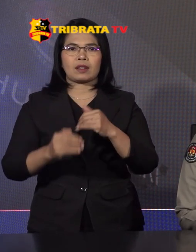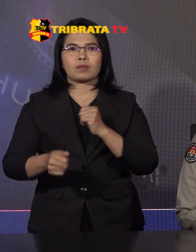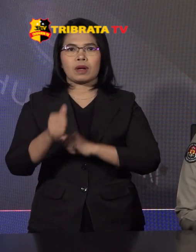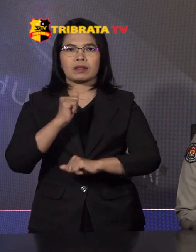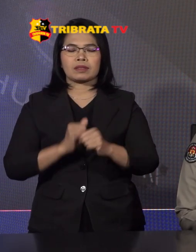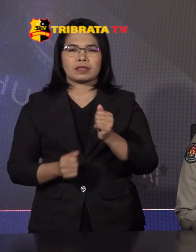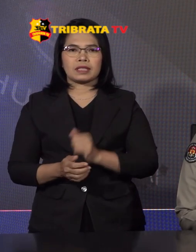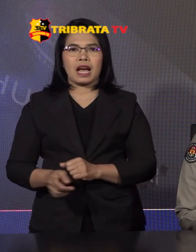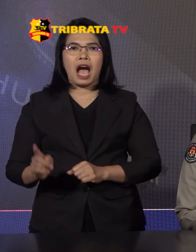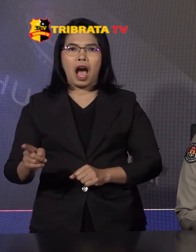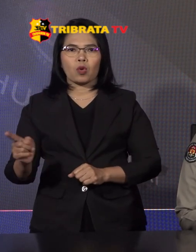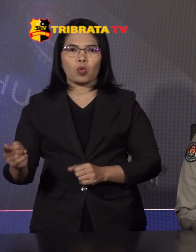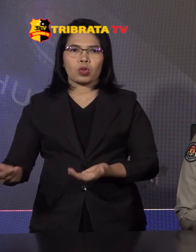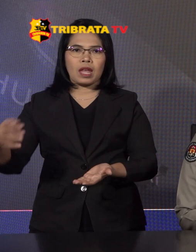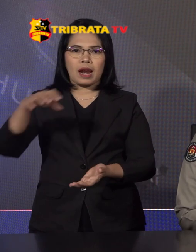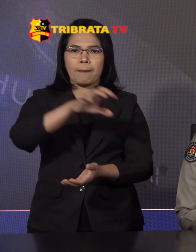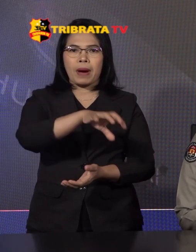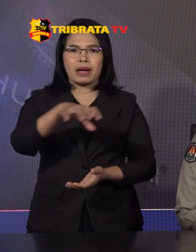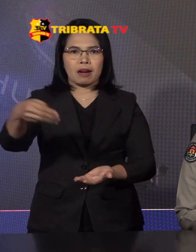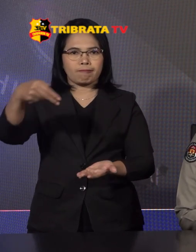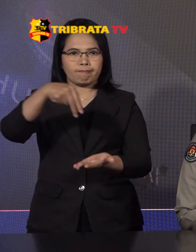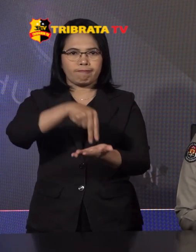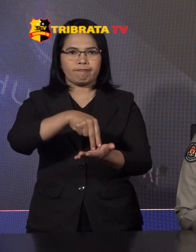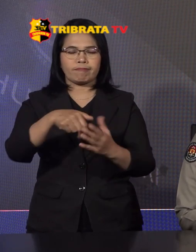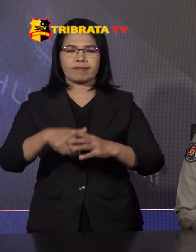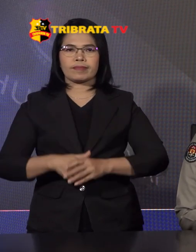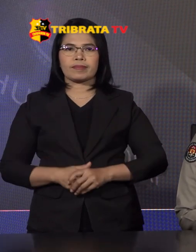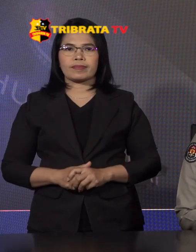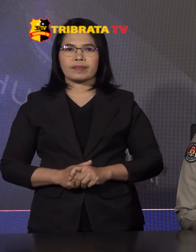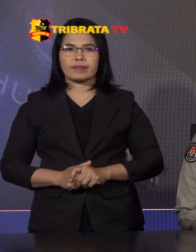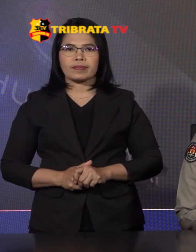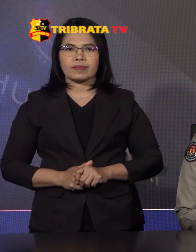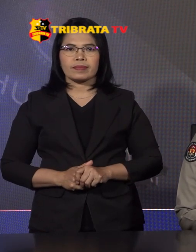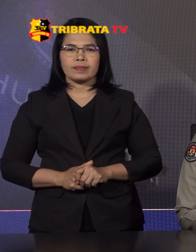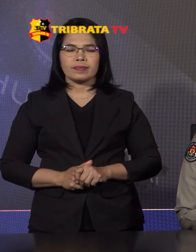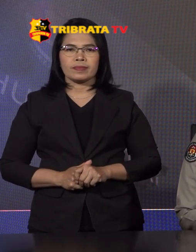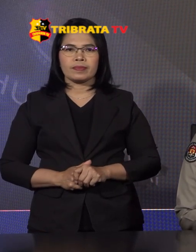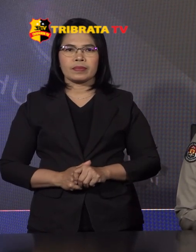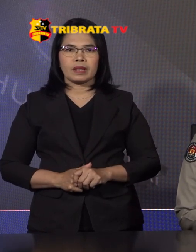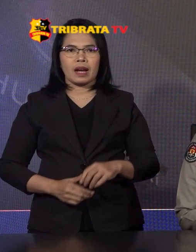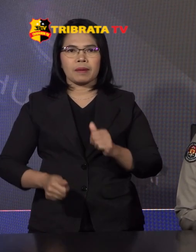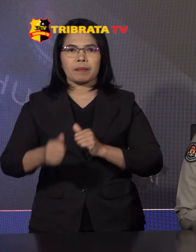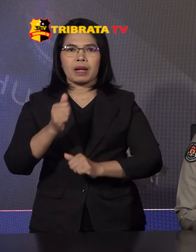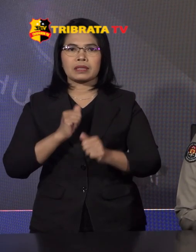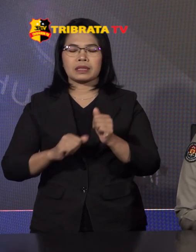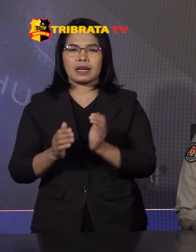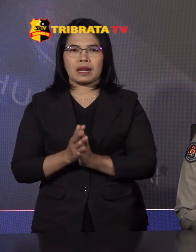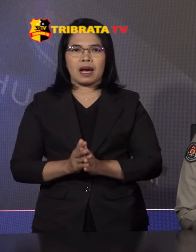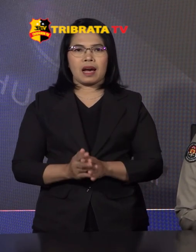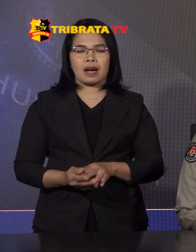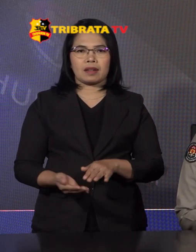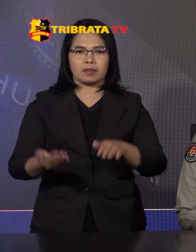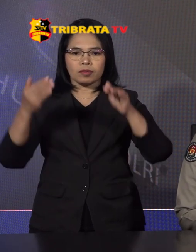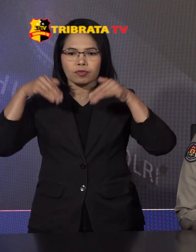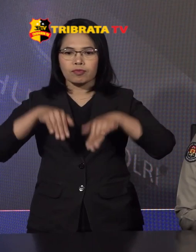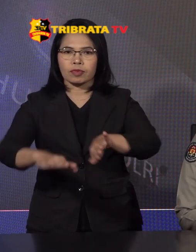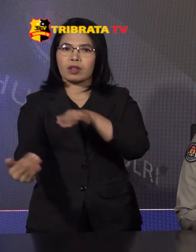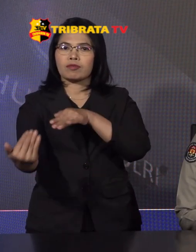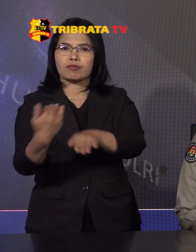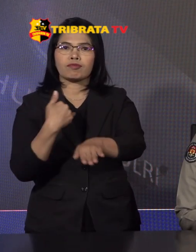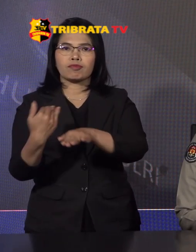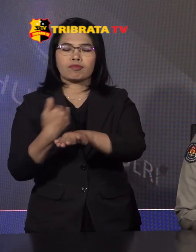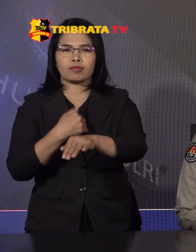angkutan barang selanjutnya perlu kami sampaikan bahwa pelaksanaan one way dan kontraflow